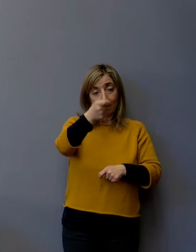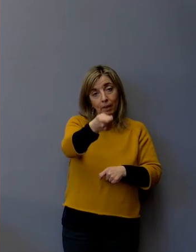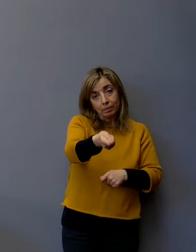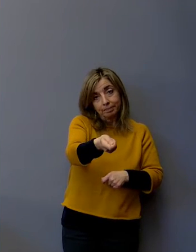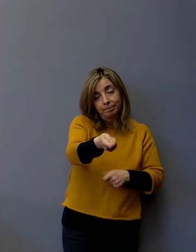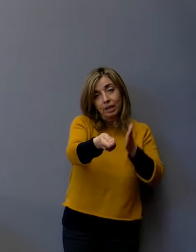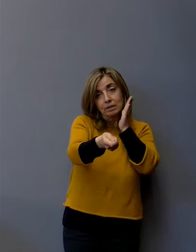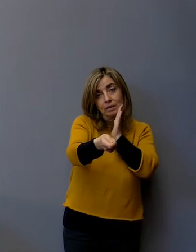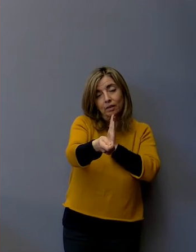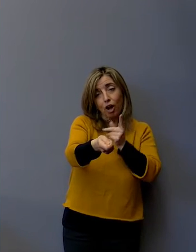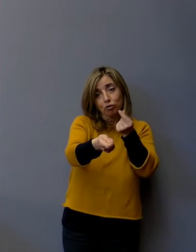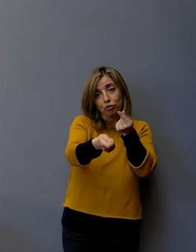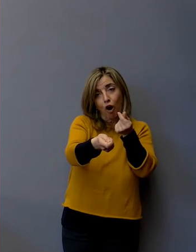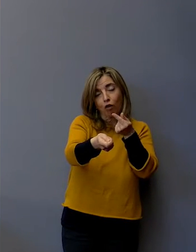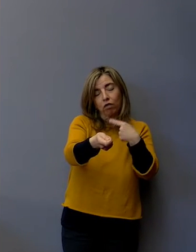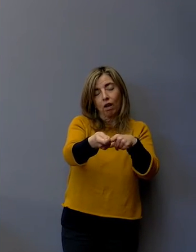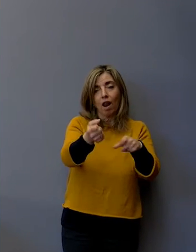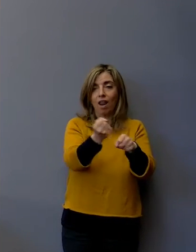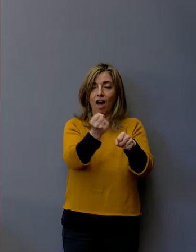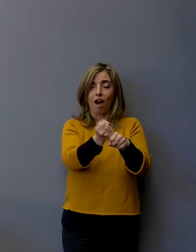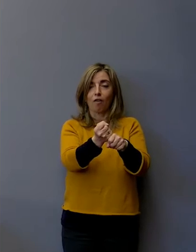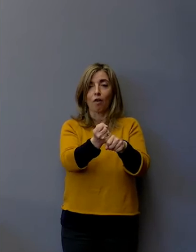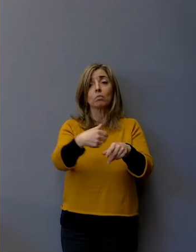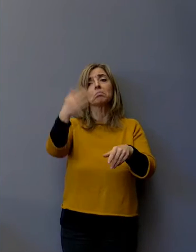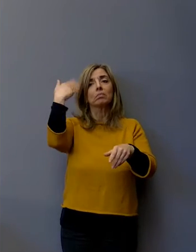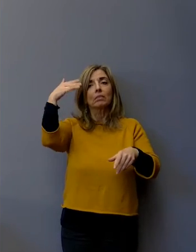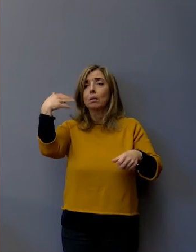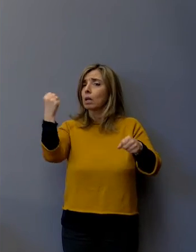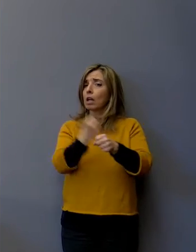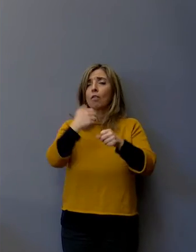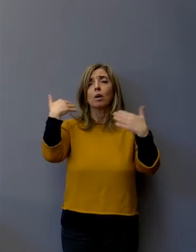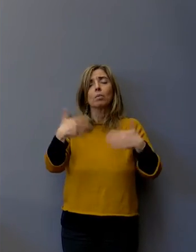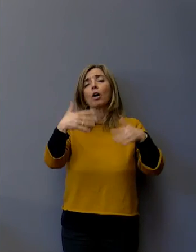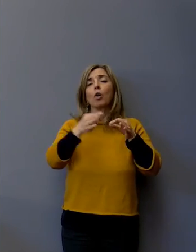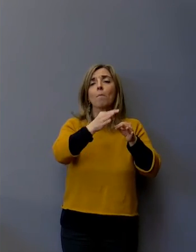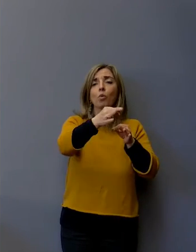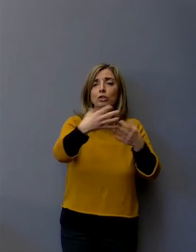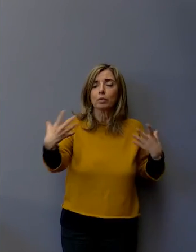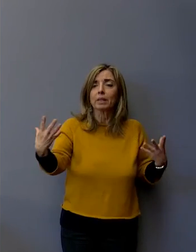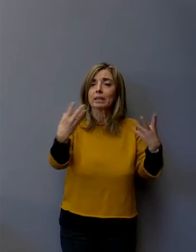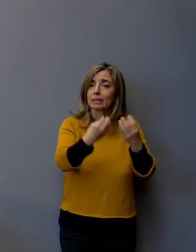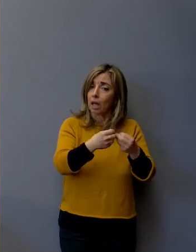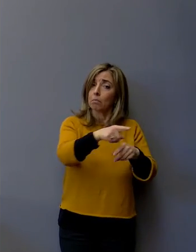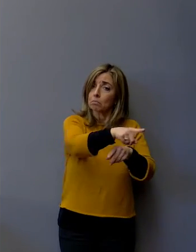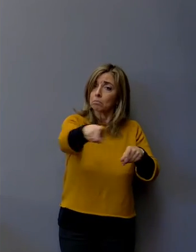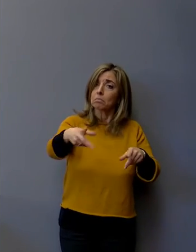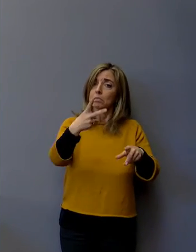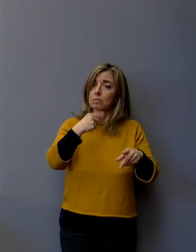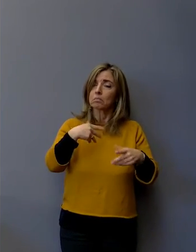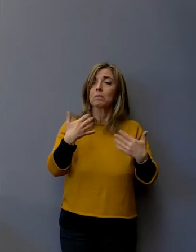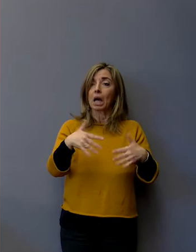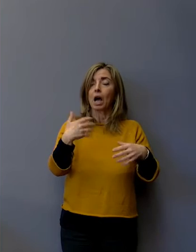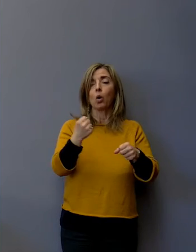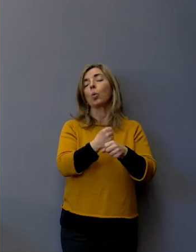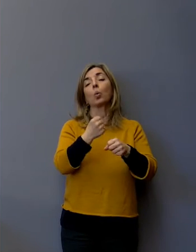prima si diceva vorrei sapere abbiamo fatto tante cose con i municipi i municipi stessi dicono che sono state fatte tante cose ma io presidente di municipio